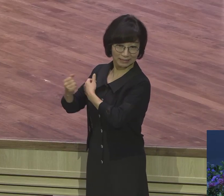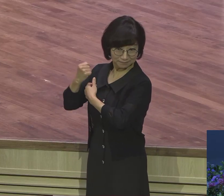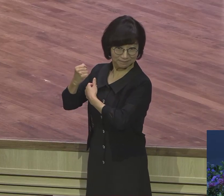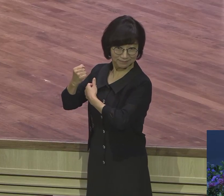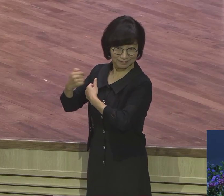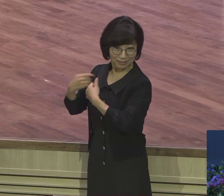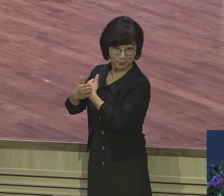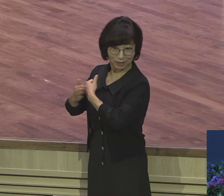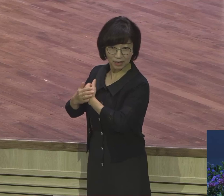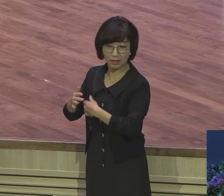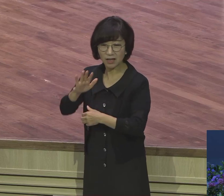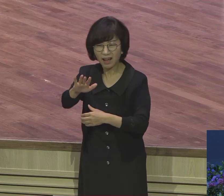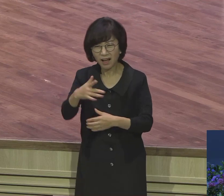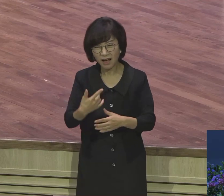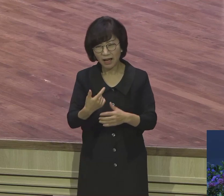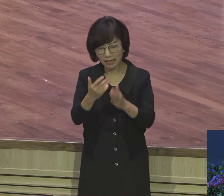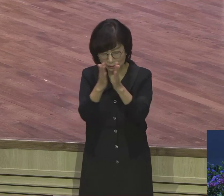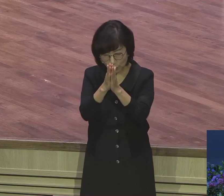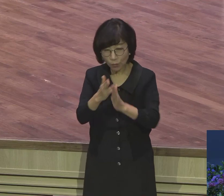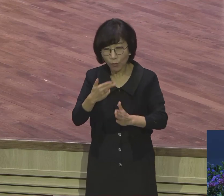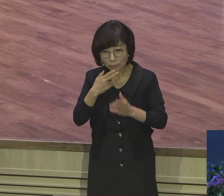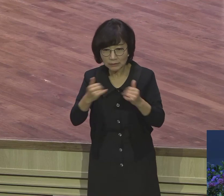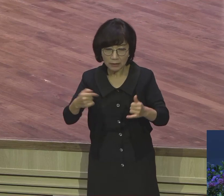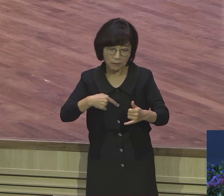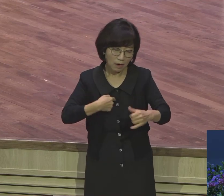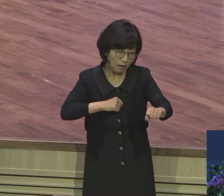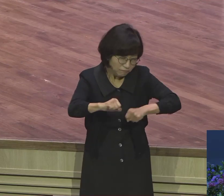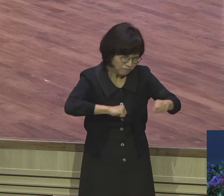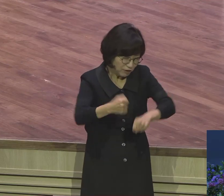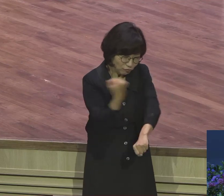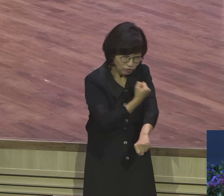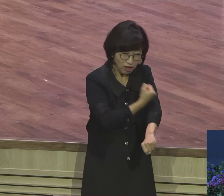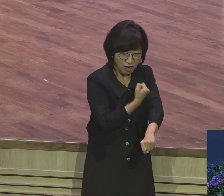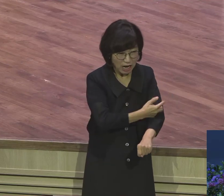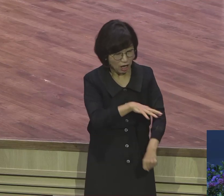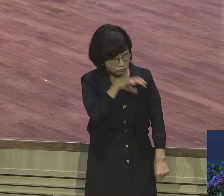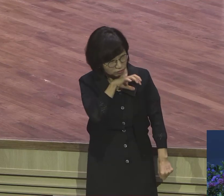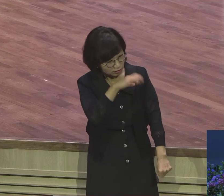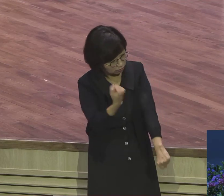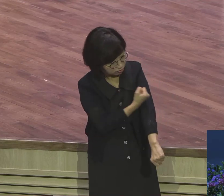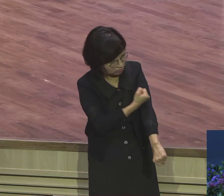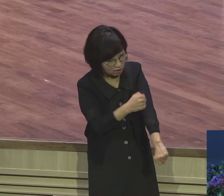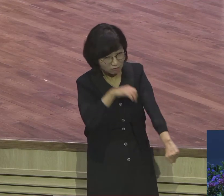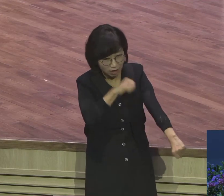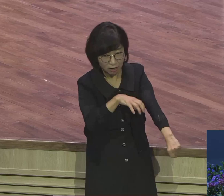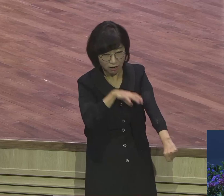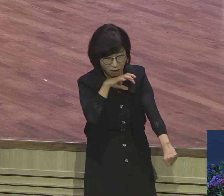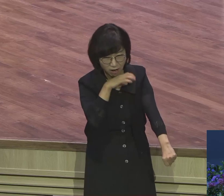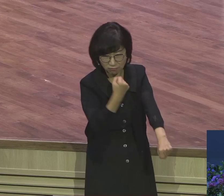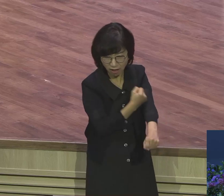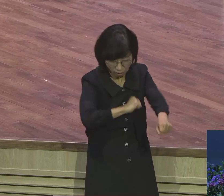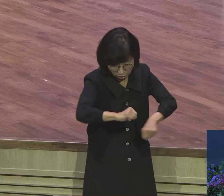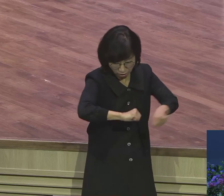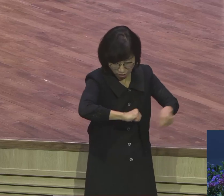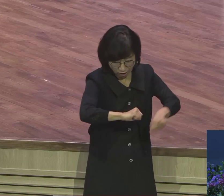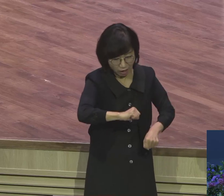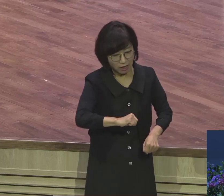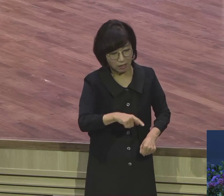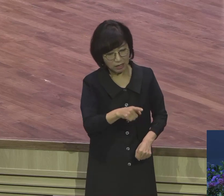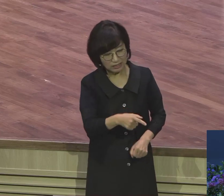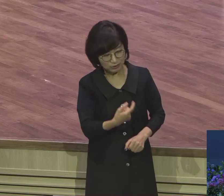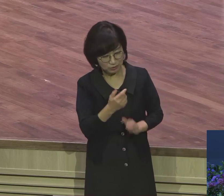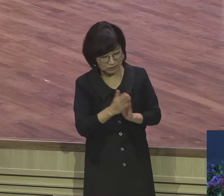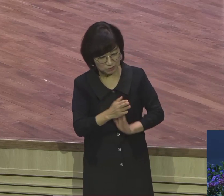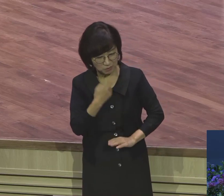기도하는 사람은 일을 많이 한다고 막 불평불방 불만하죠. 기도한다는 증거예요. 기도하는 사람은